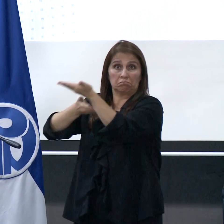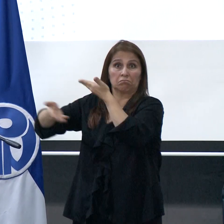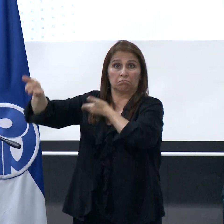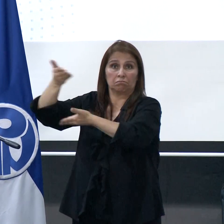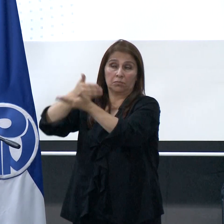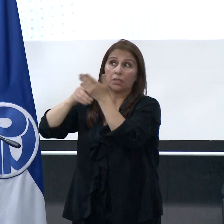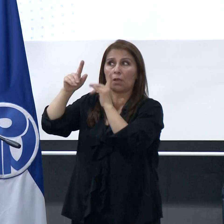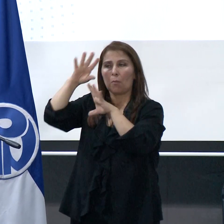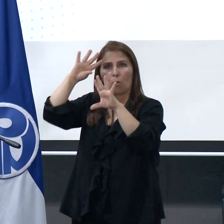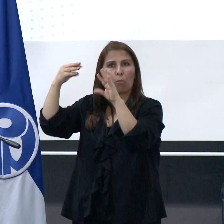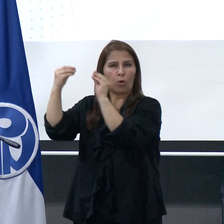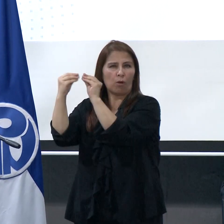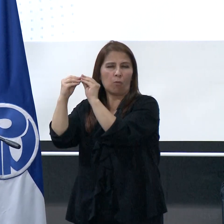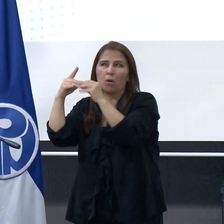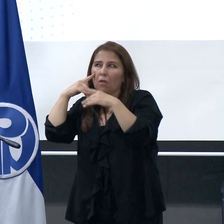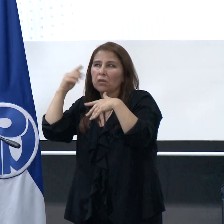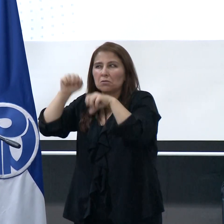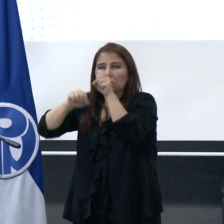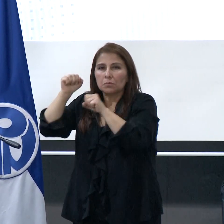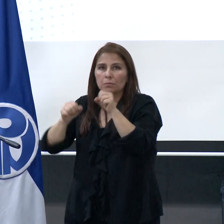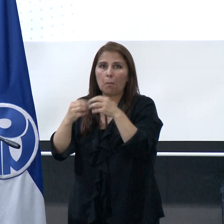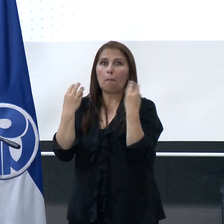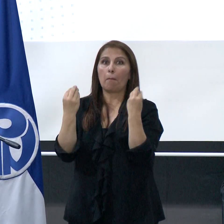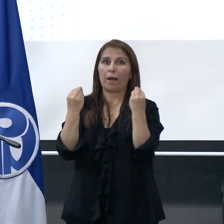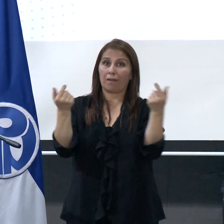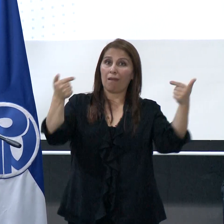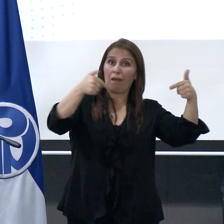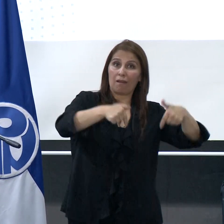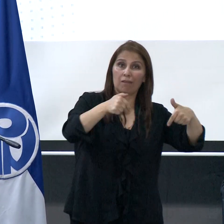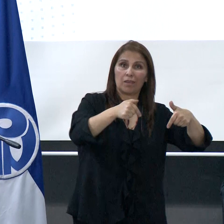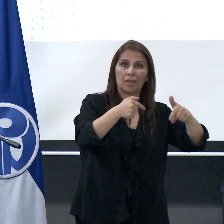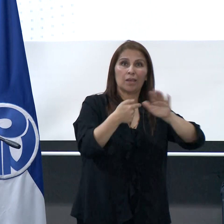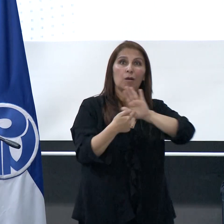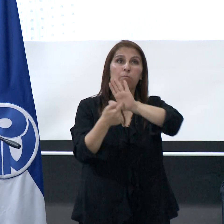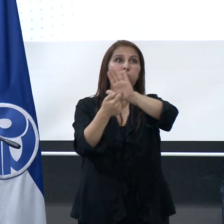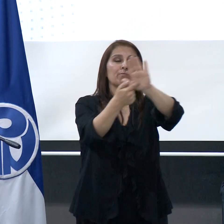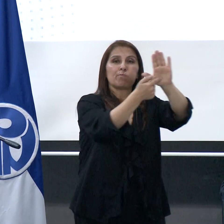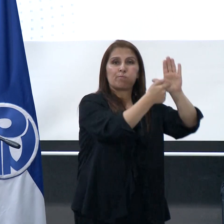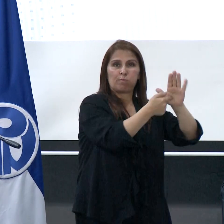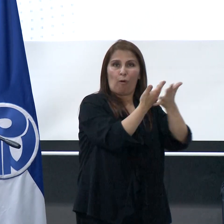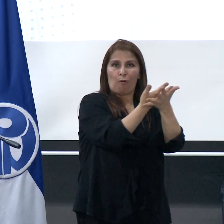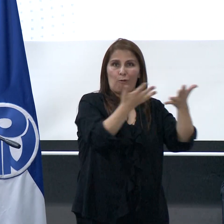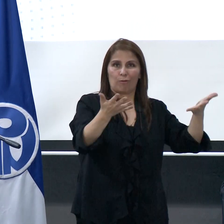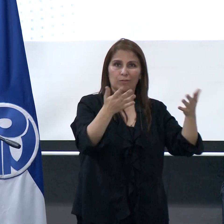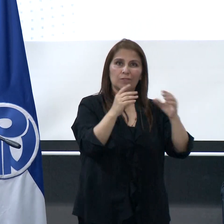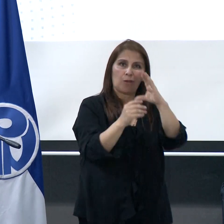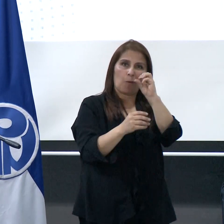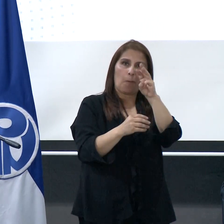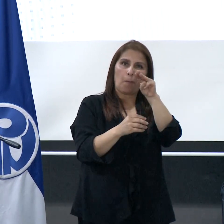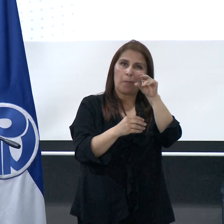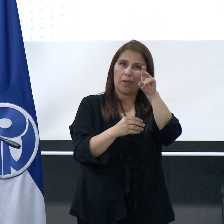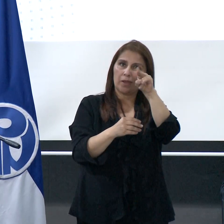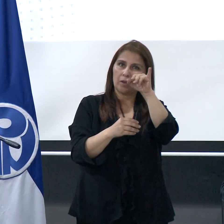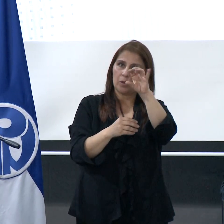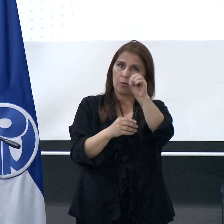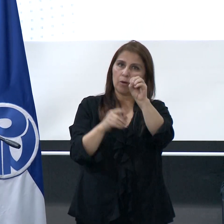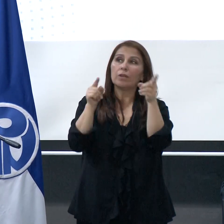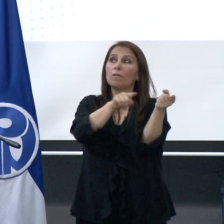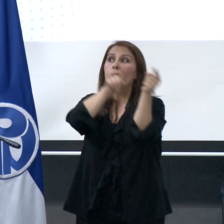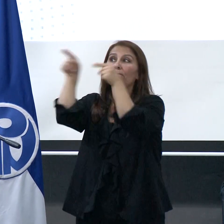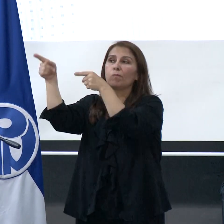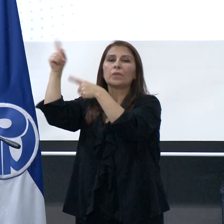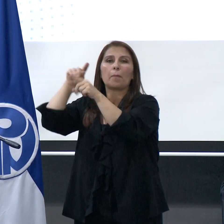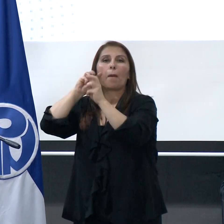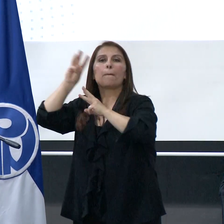conversando para que se hagan exposiciones aquí y allá sobre la obra de convenio para que se hagan también una visita virtual al